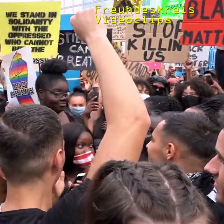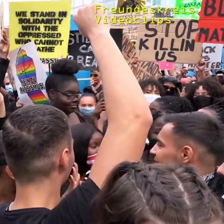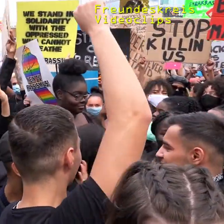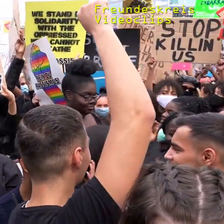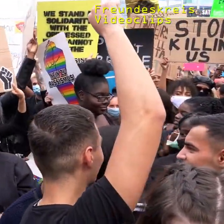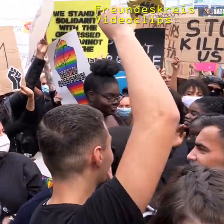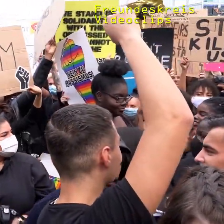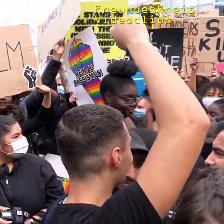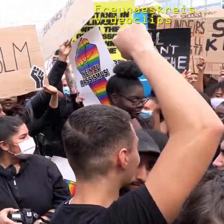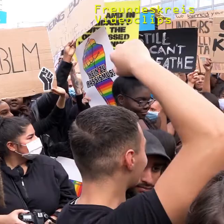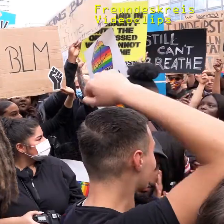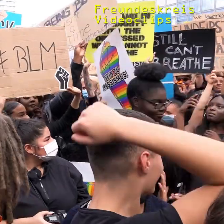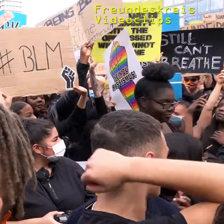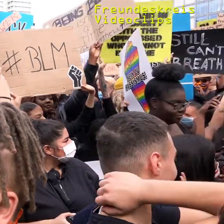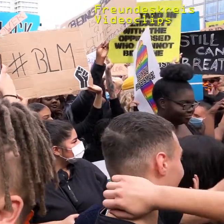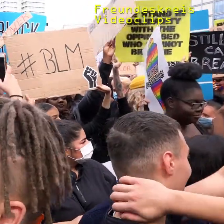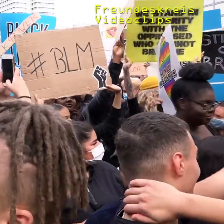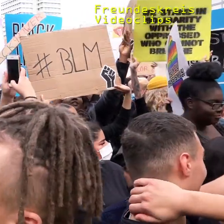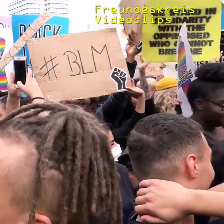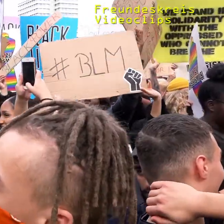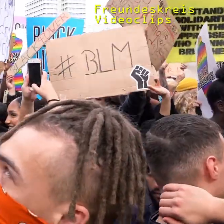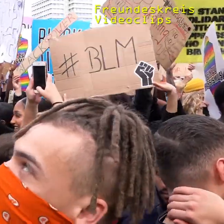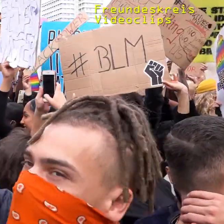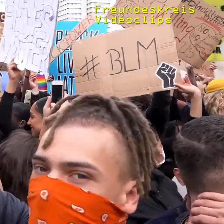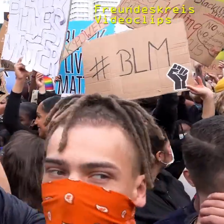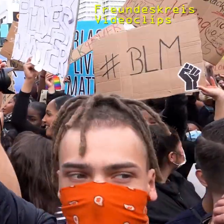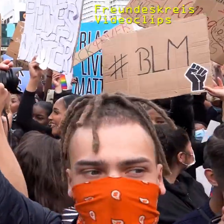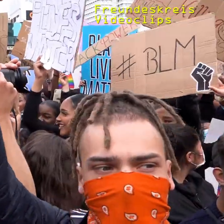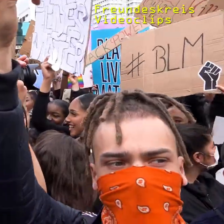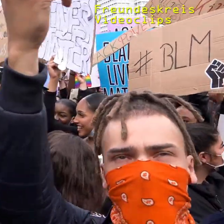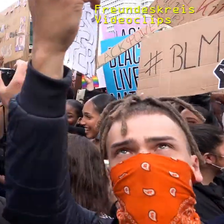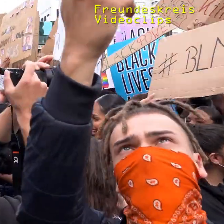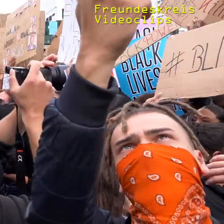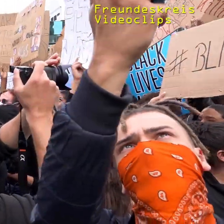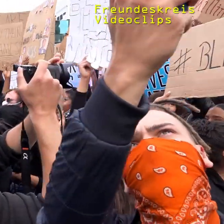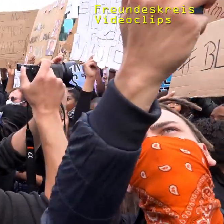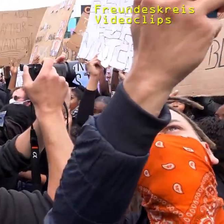Okay, okay. Wir müssen sie alle sehen. Alles klar.